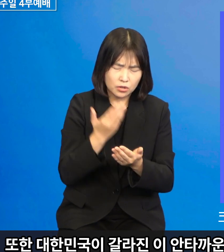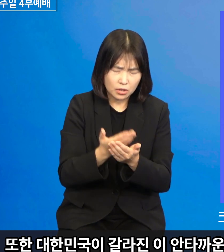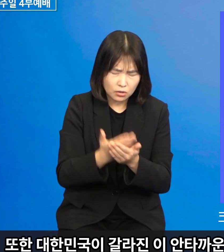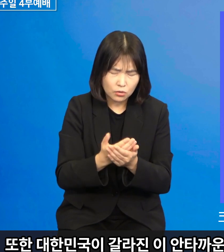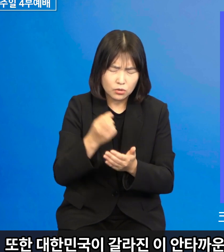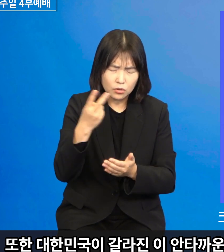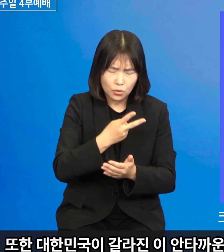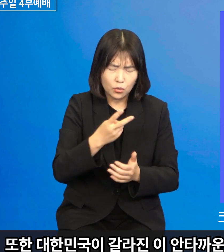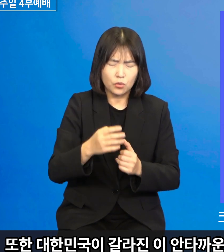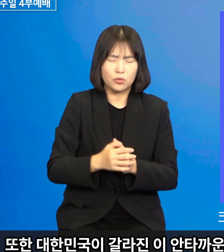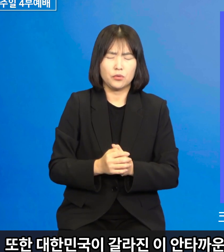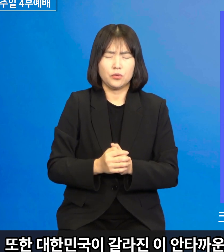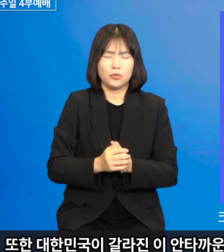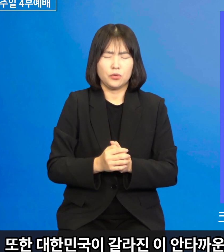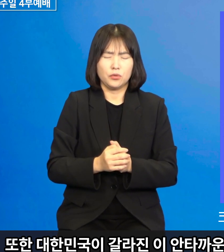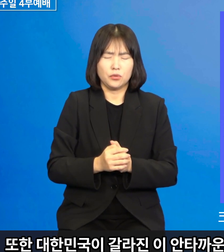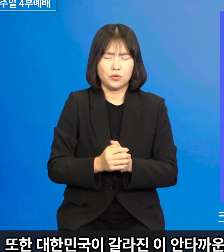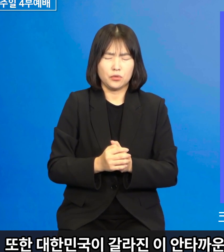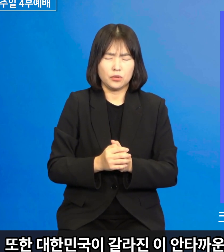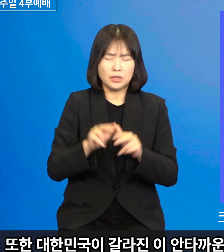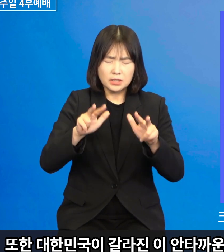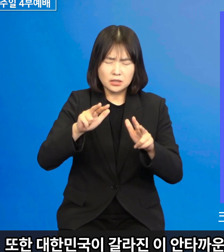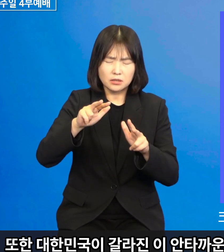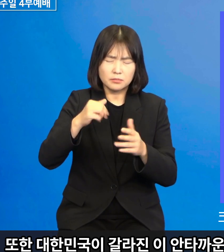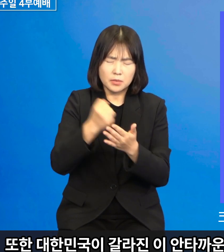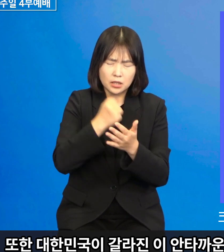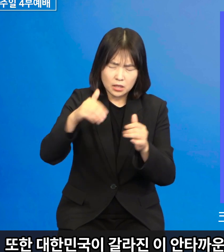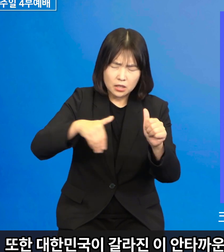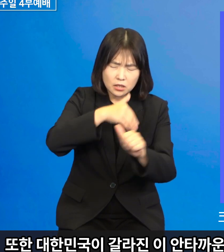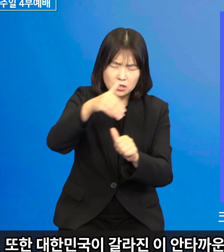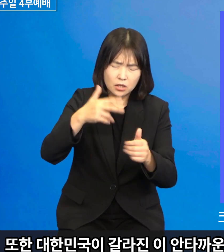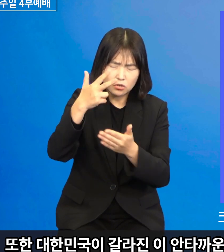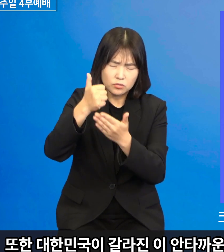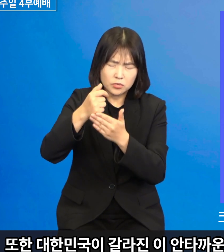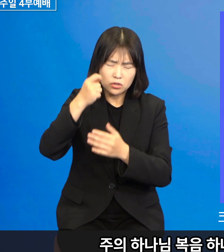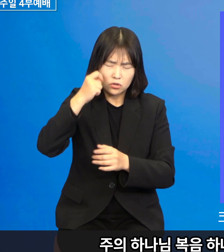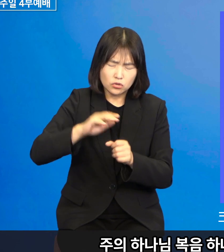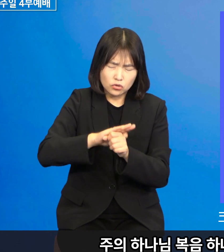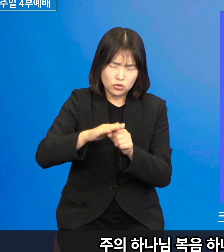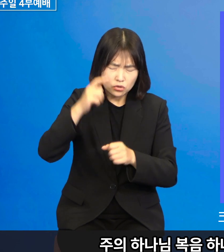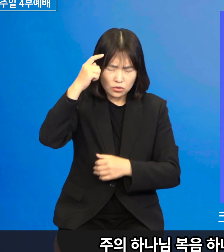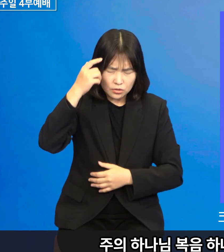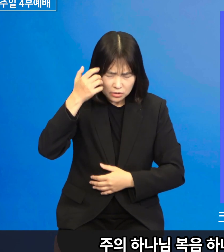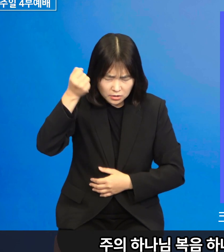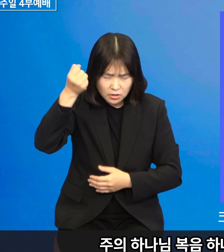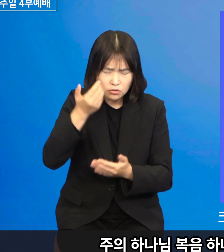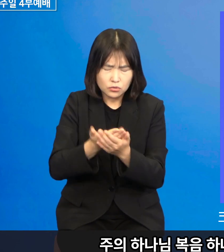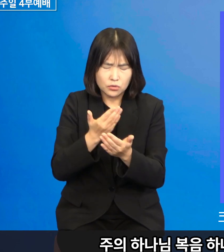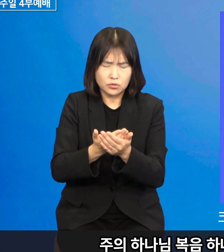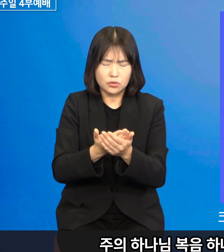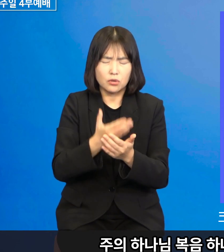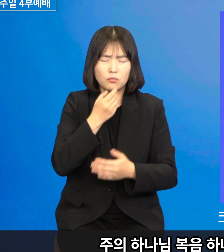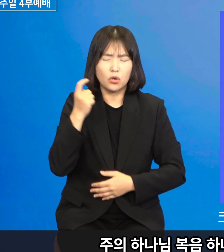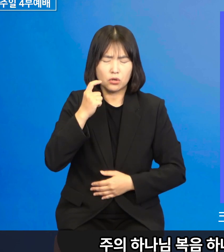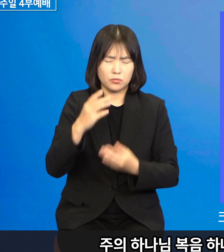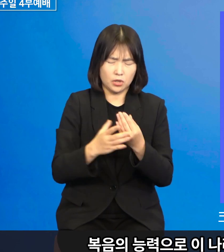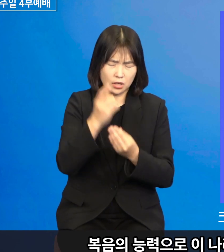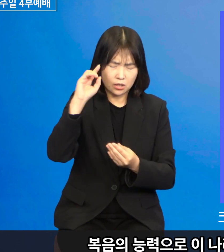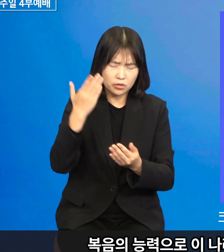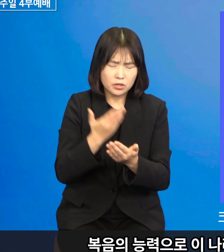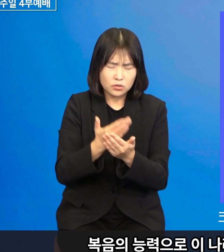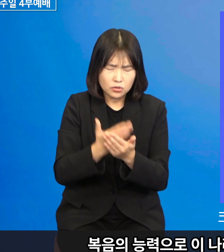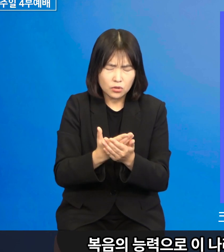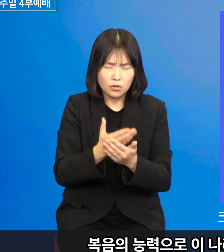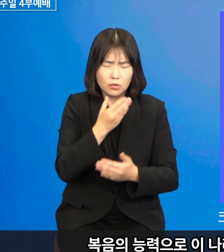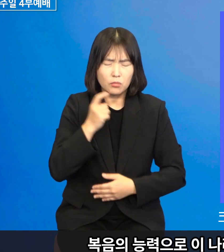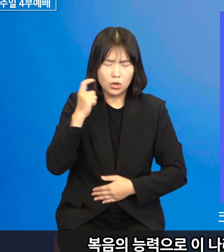대한민국이 갈라진 이 안타까운 상황을 주께서 긍휼히 여겨 주시옵소서. 주여 하나님, 복음으로 하나 되게 하여 주시옵시고